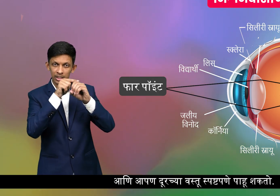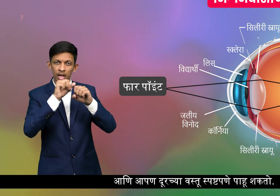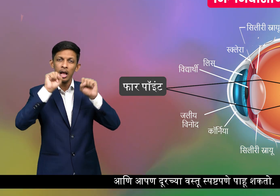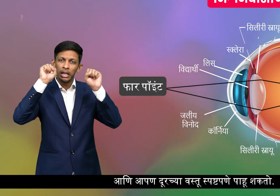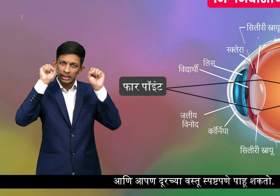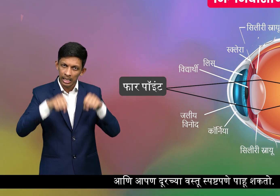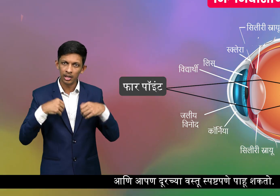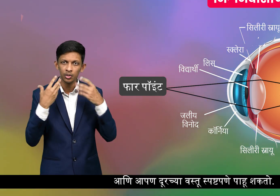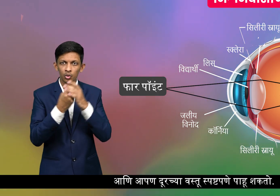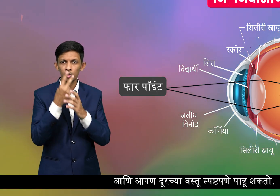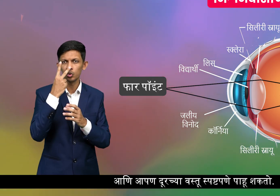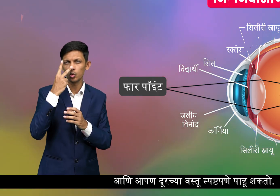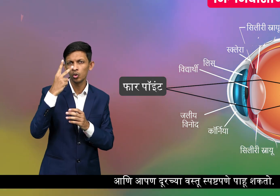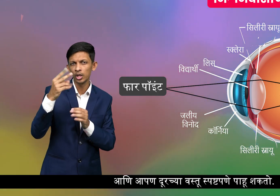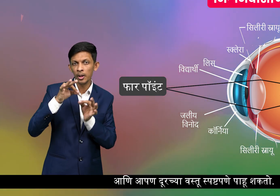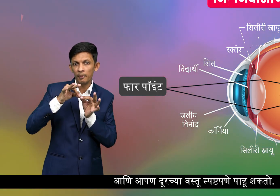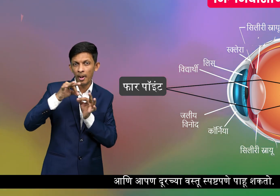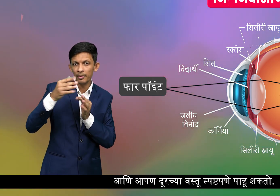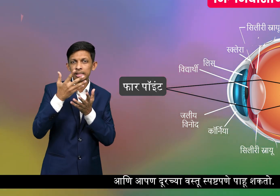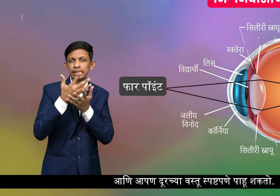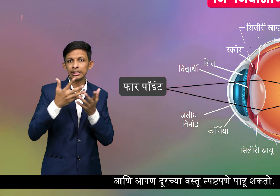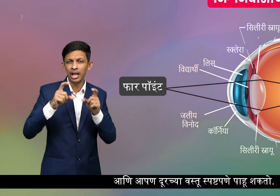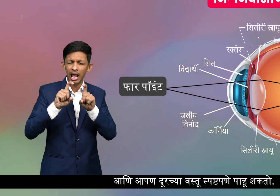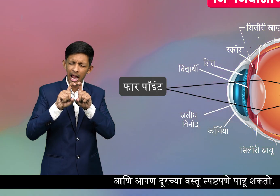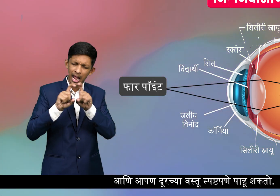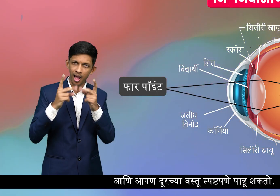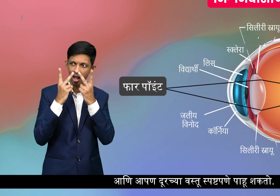आणि आपण दूरच्या वस्तू स्पष्टपणे पाहू शकतो.